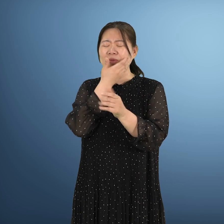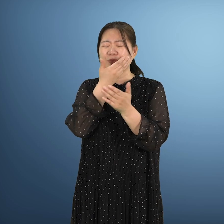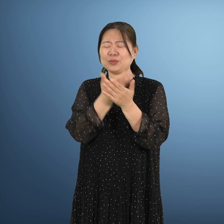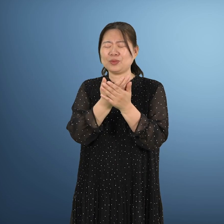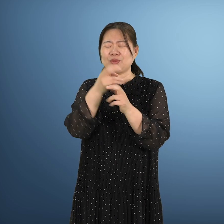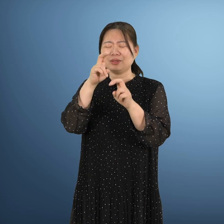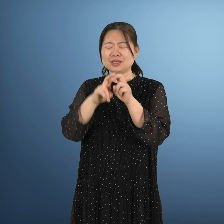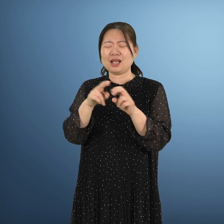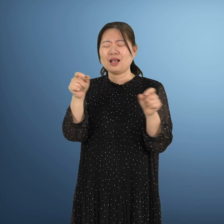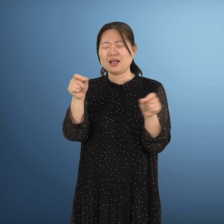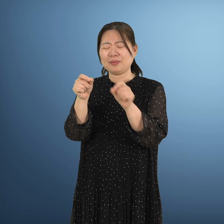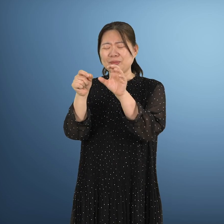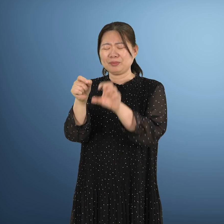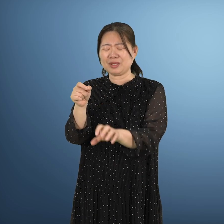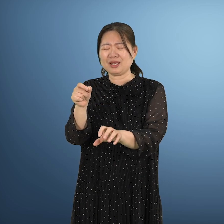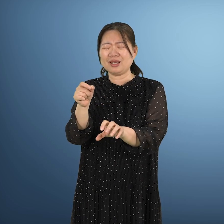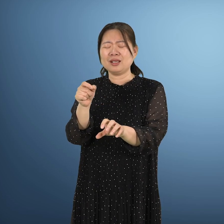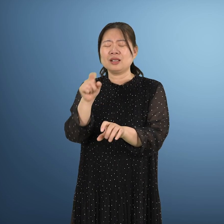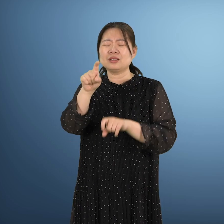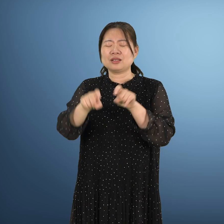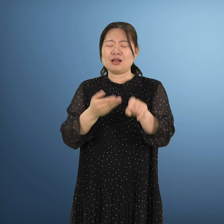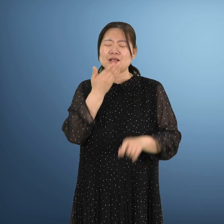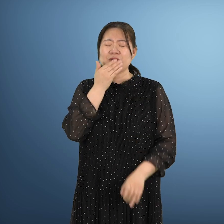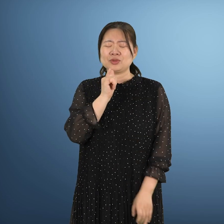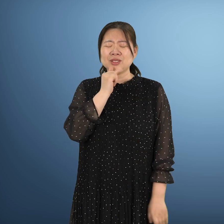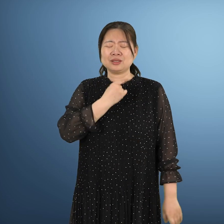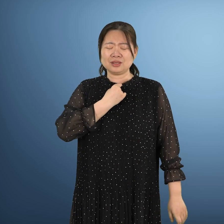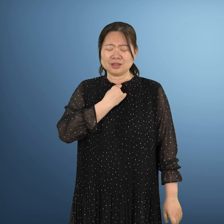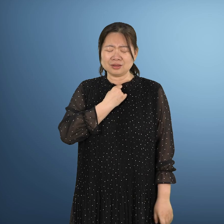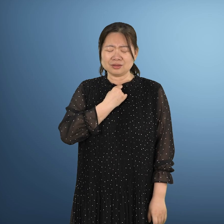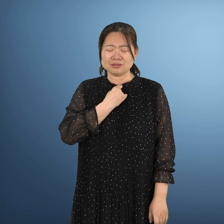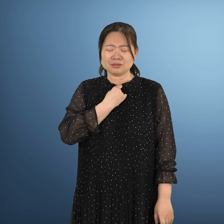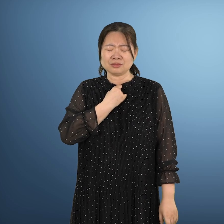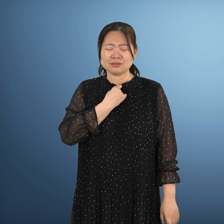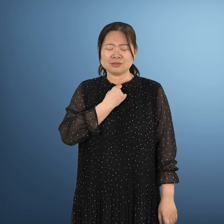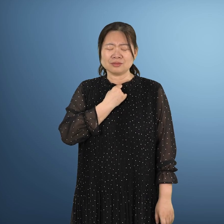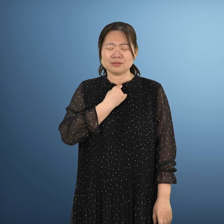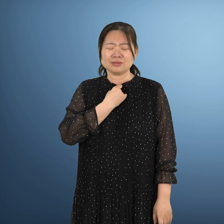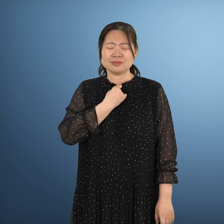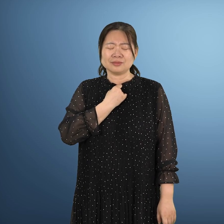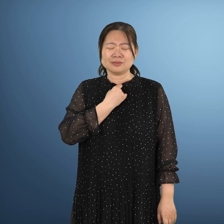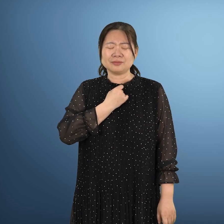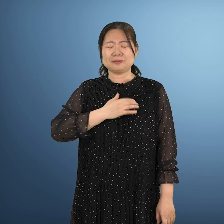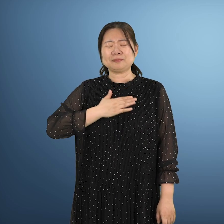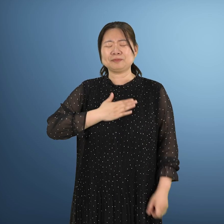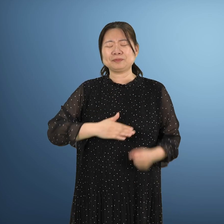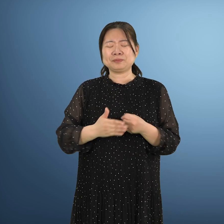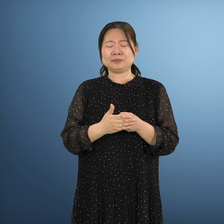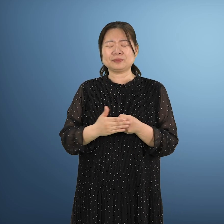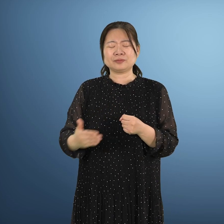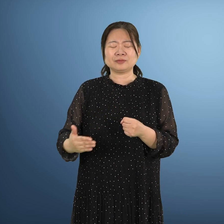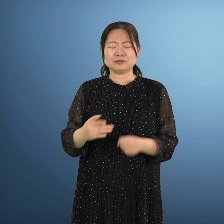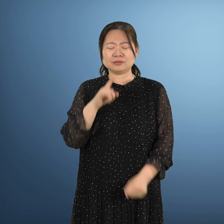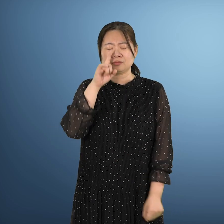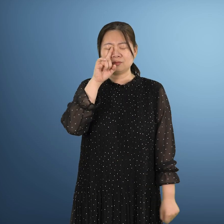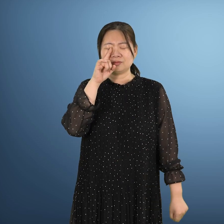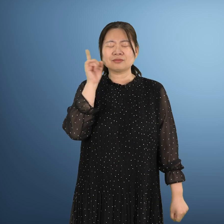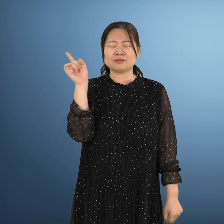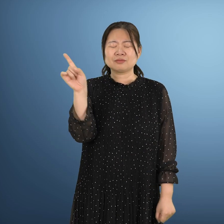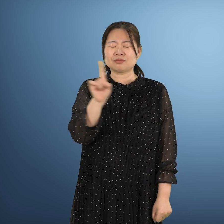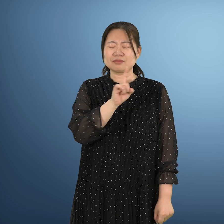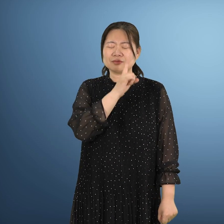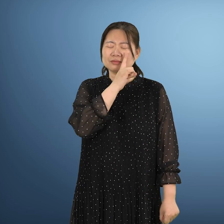앞으로 우리의 걸음이 나아감을 원하시는 줄을 믿습니다. 어떤 방해와